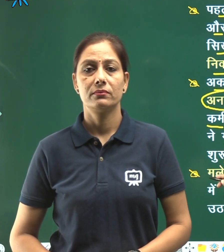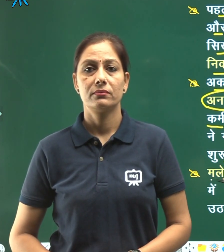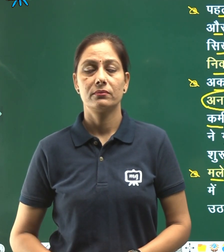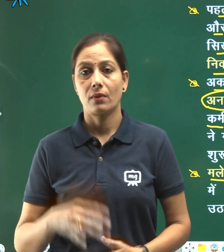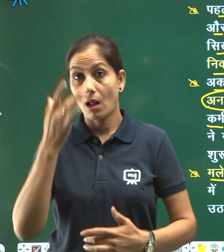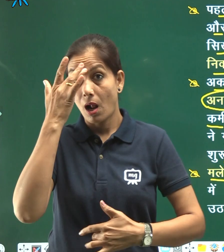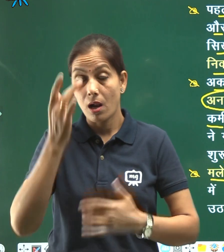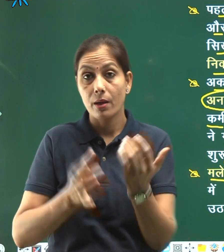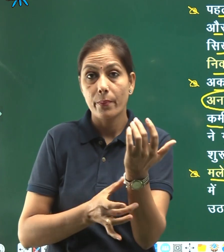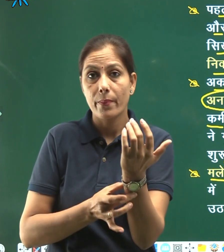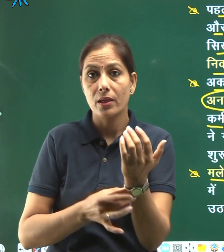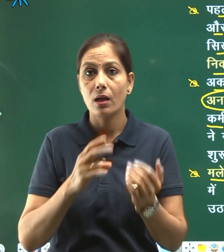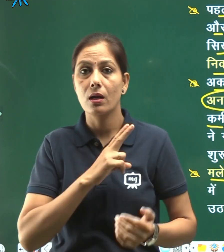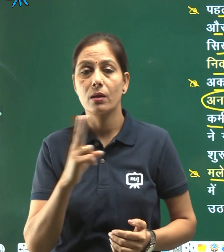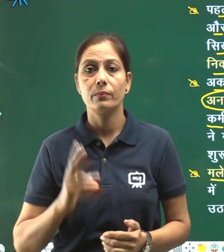मलेरिया और हैजे से